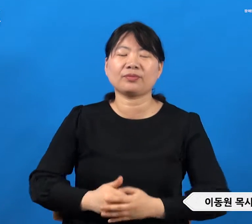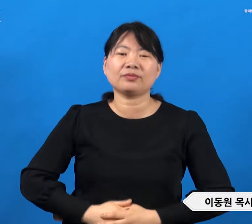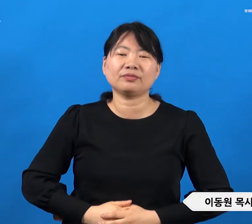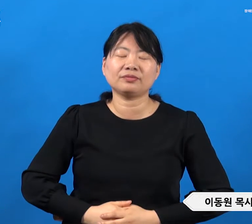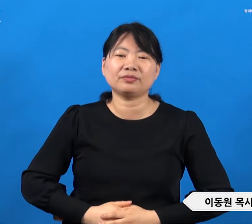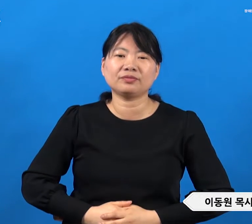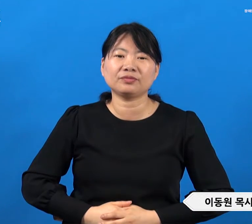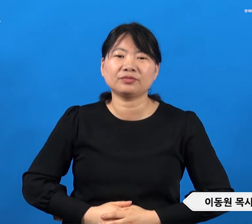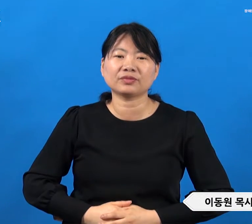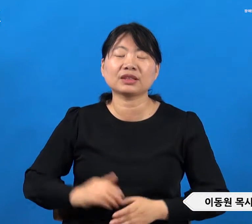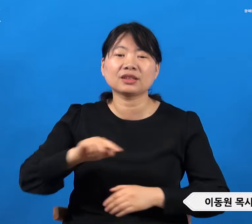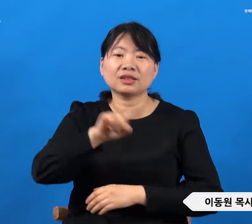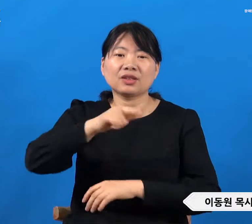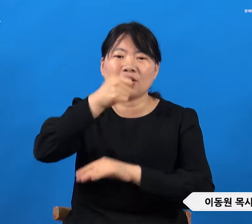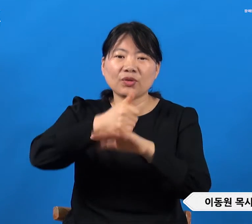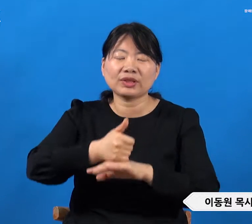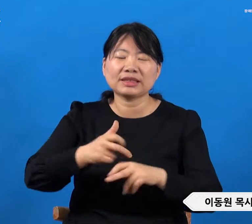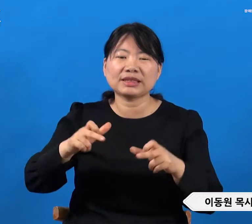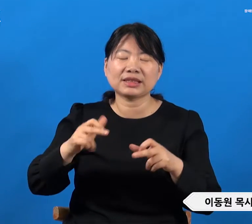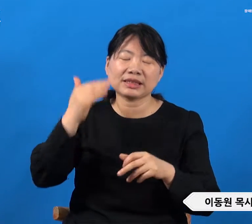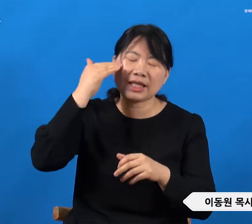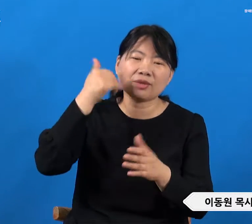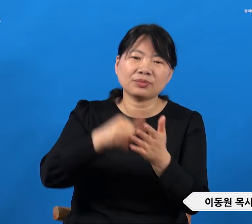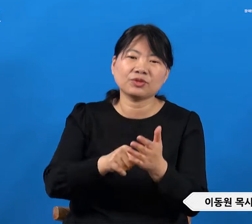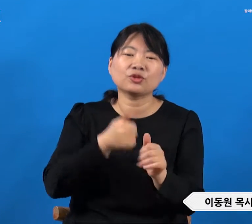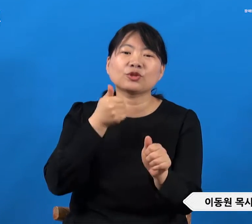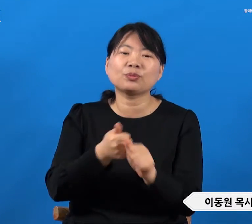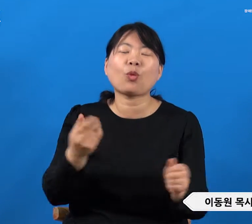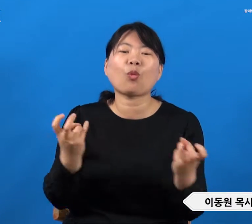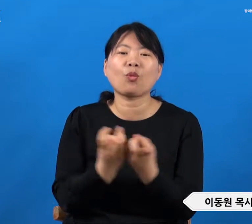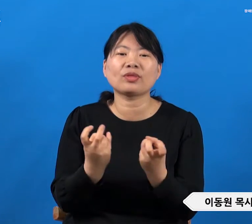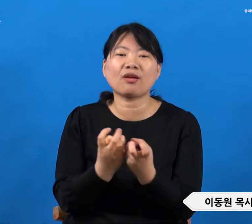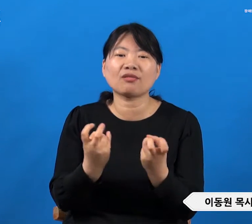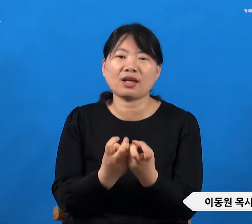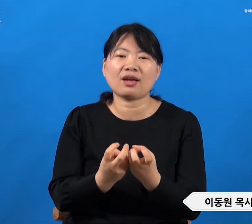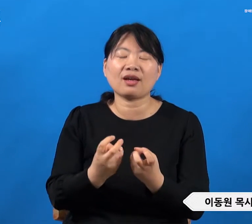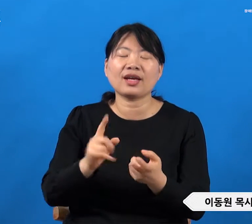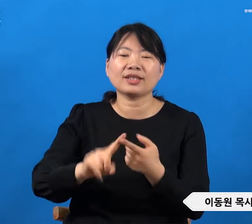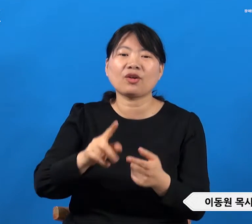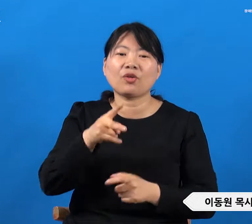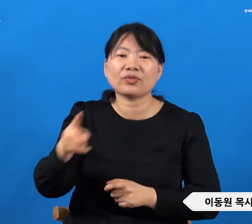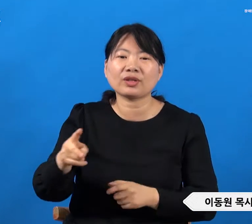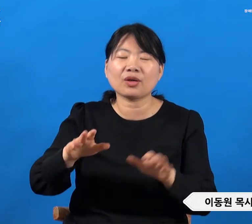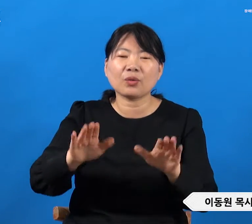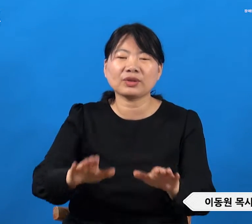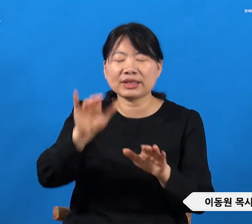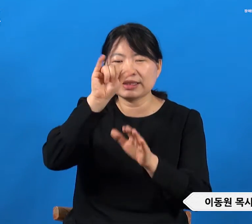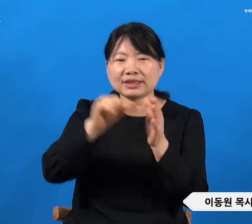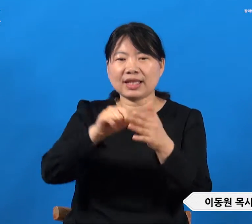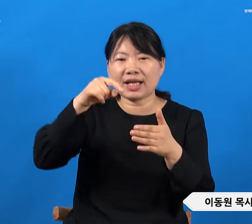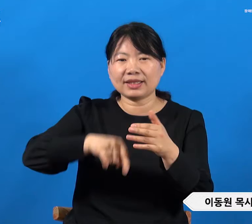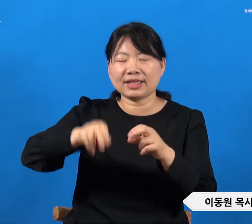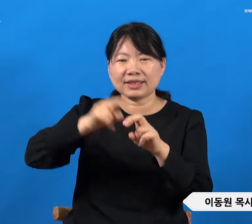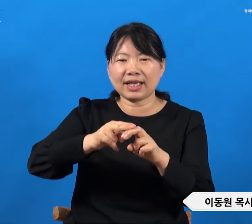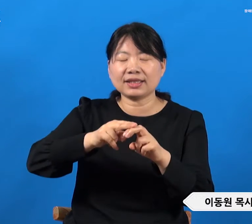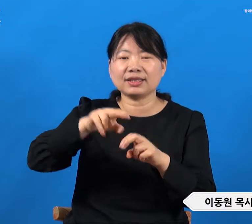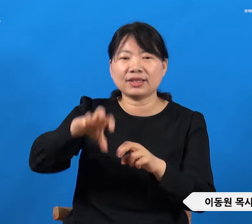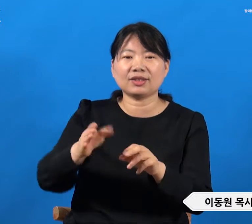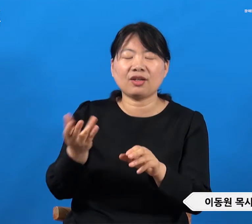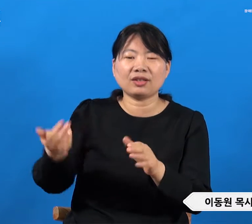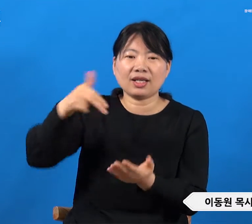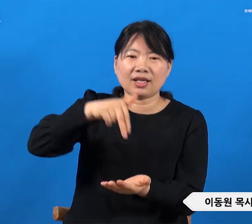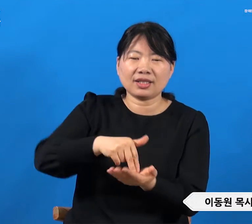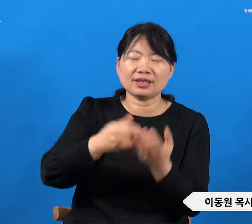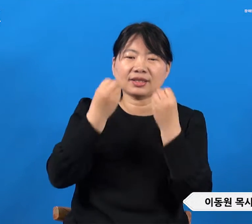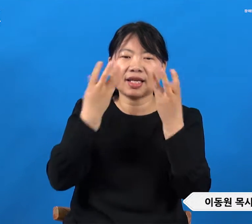했습니다. 그들은 결국 이 장애물을 어떻게 극복했을까요? 이것은 오늘 인생의 자리에서 다시